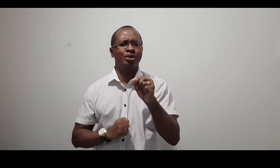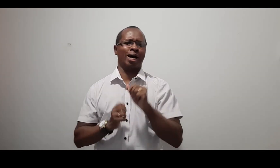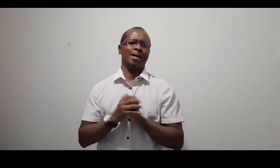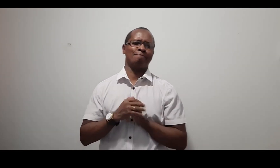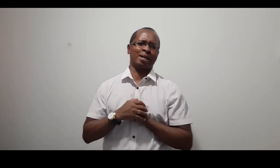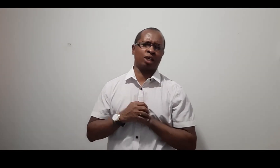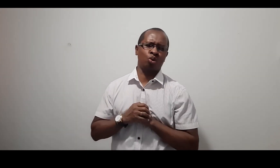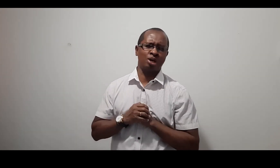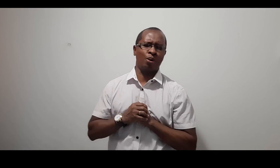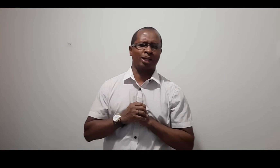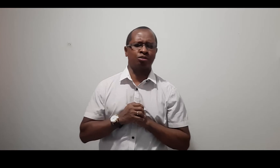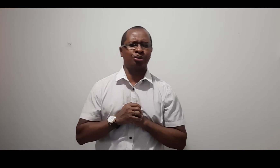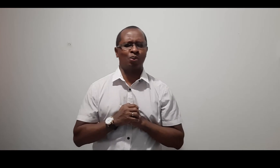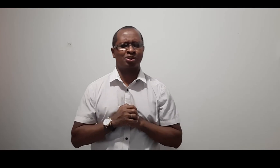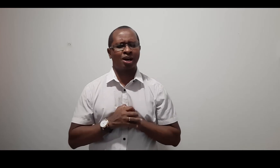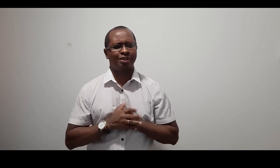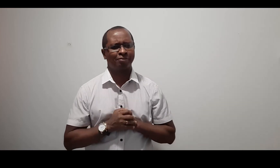monina manaiky onina ao anatin'ny fonao izy ry avany.